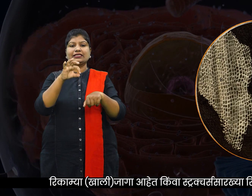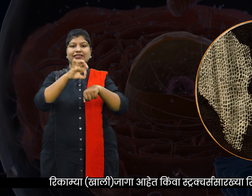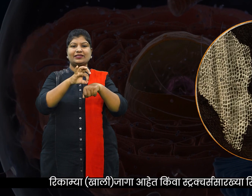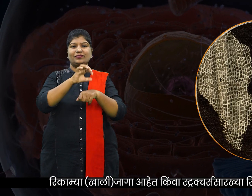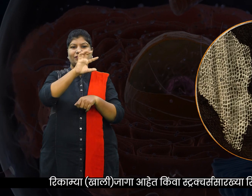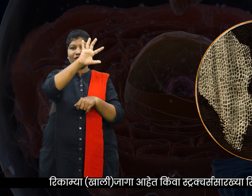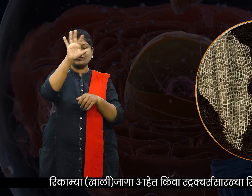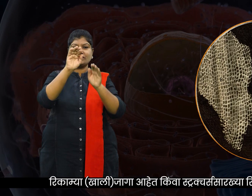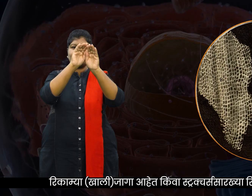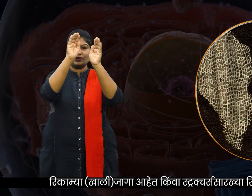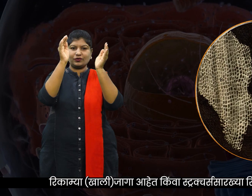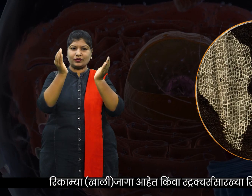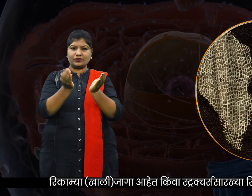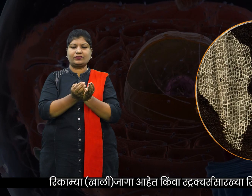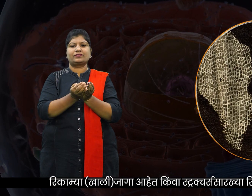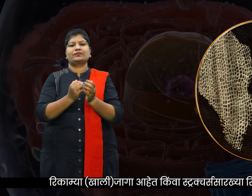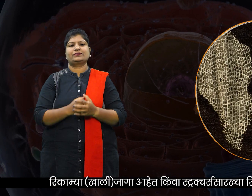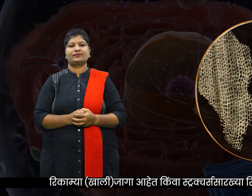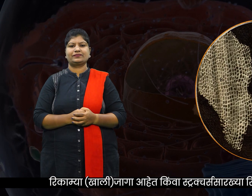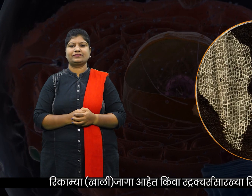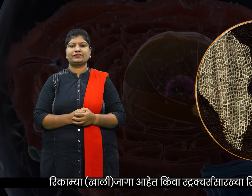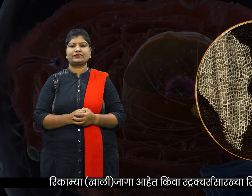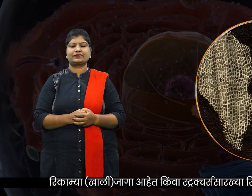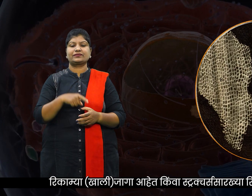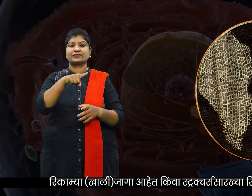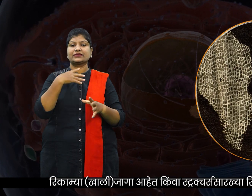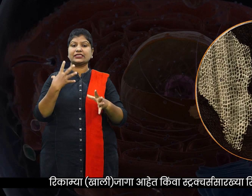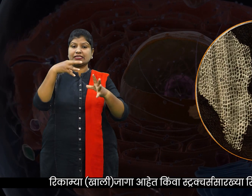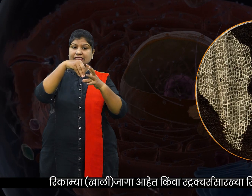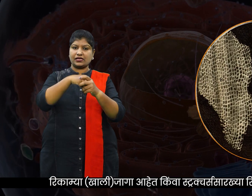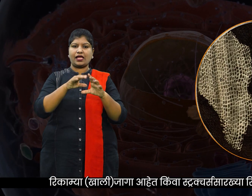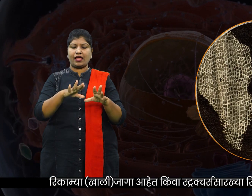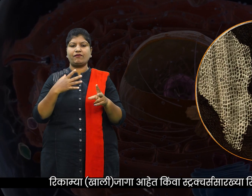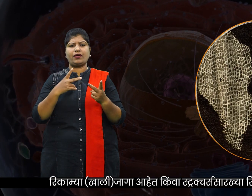किंवा स्ट्रक्चरसारख्या रिक्त बॉक्स आहेत.